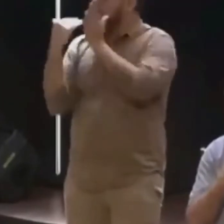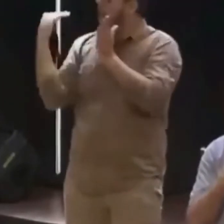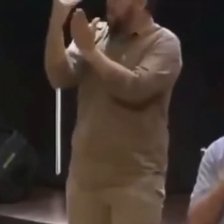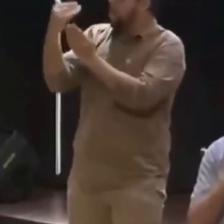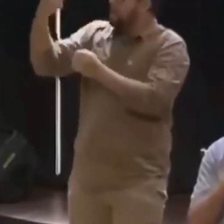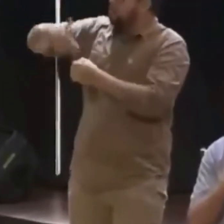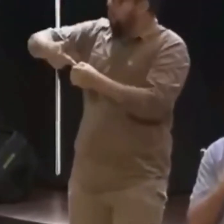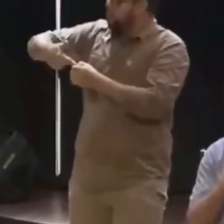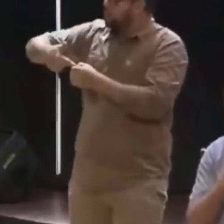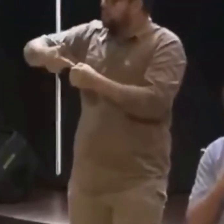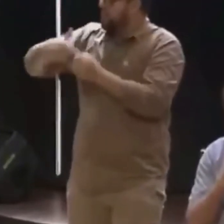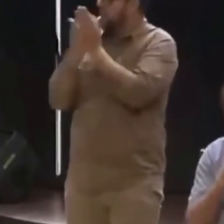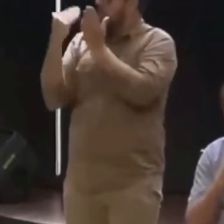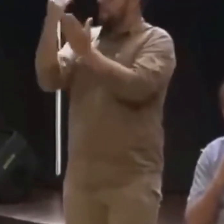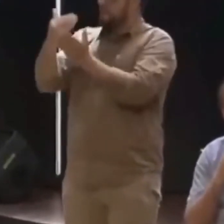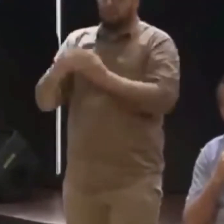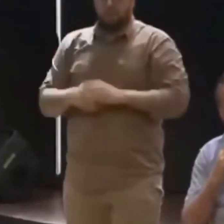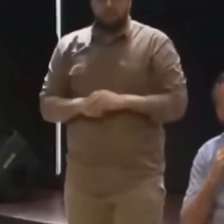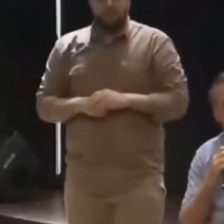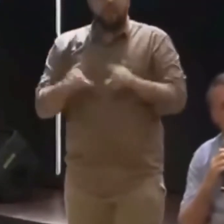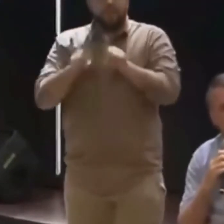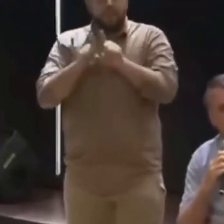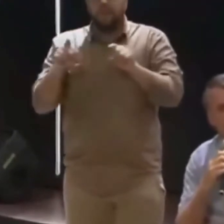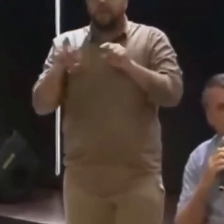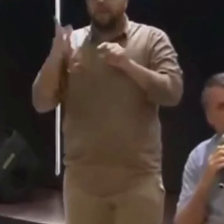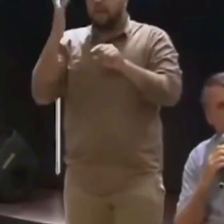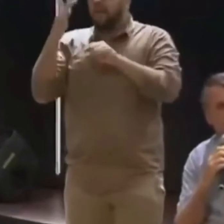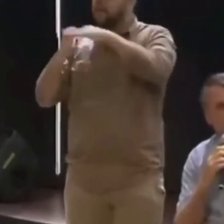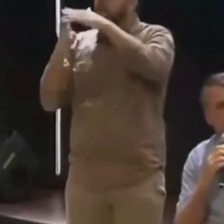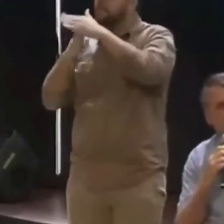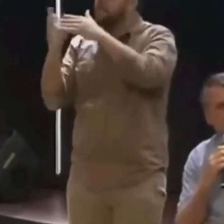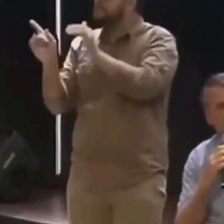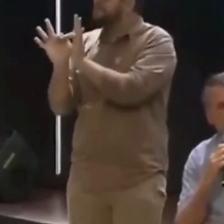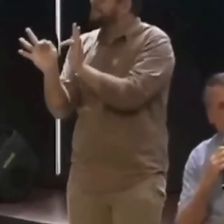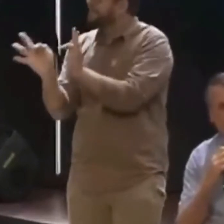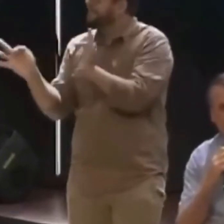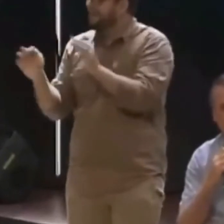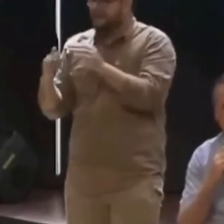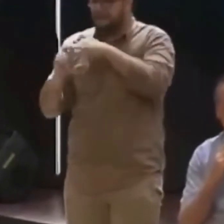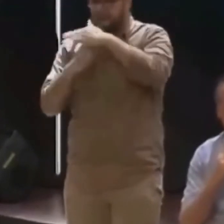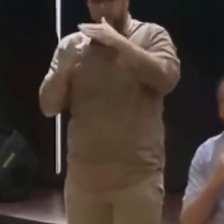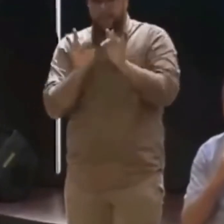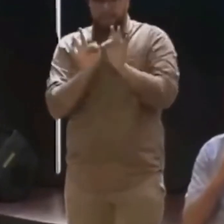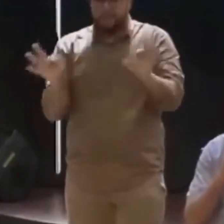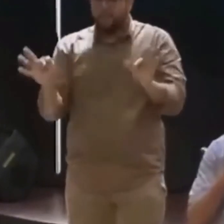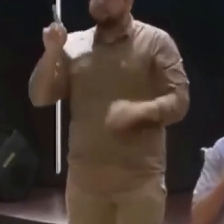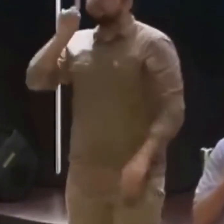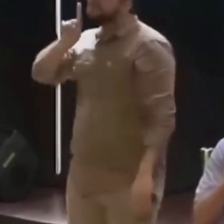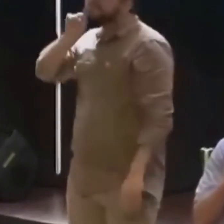os minoritários, e grande parte dos minoritários, empresa de fundo de pensão nos Estados